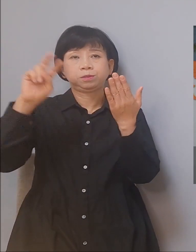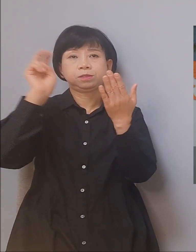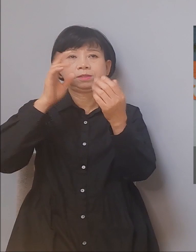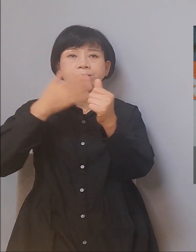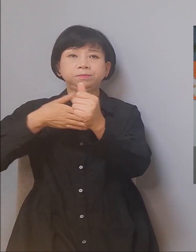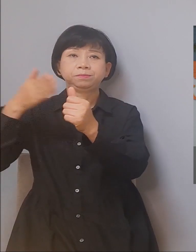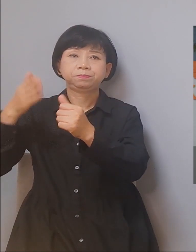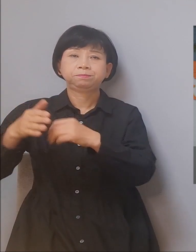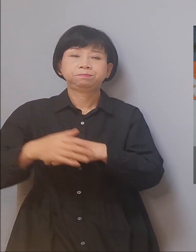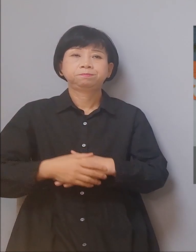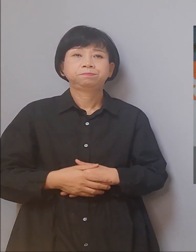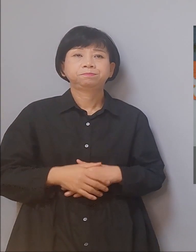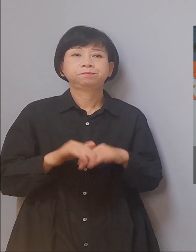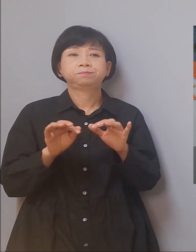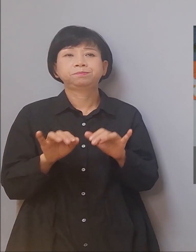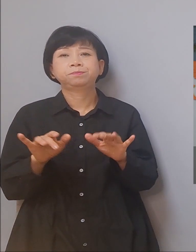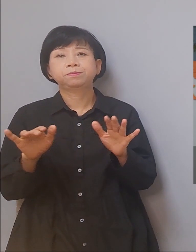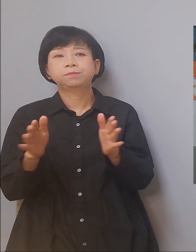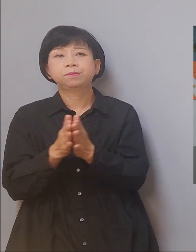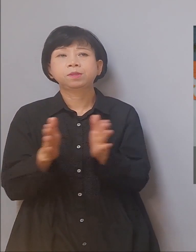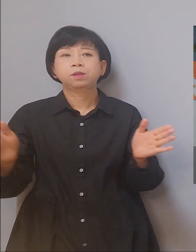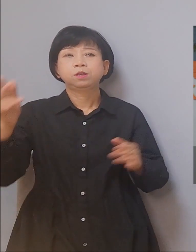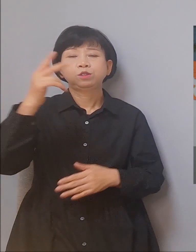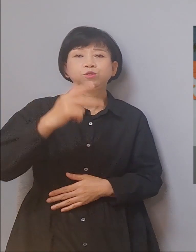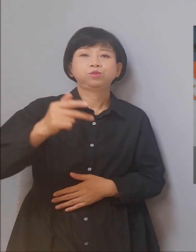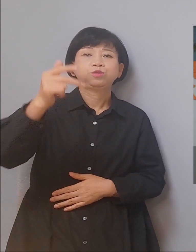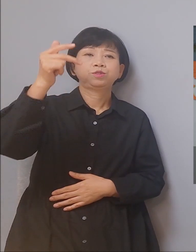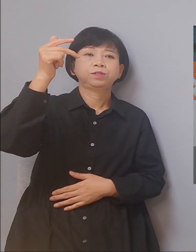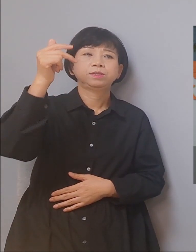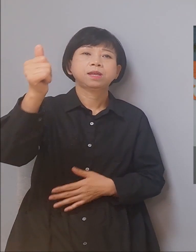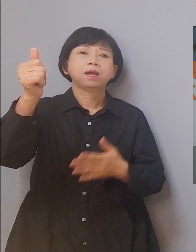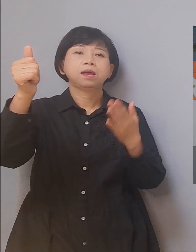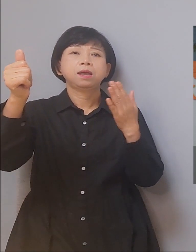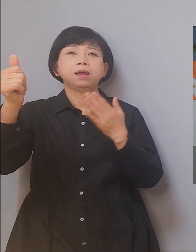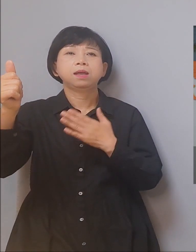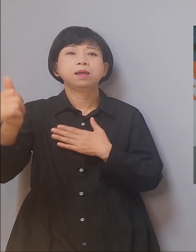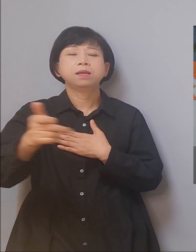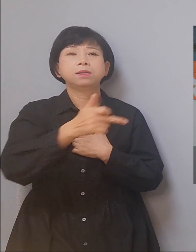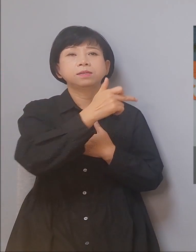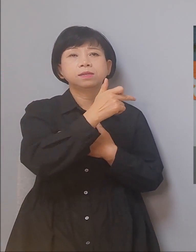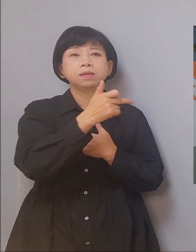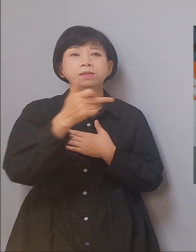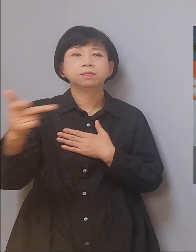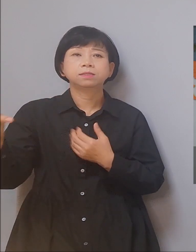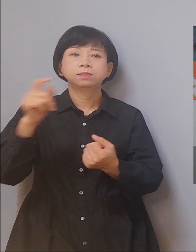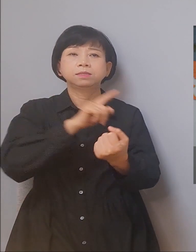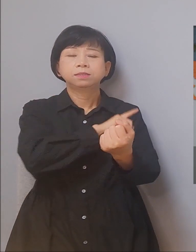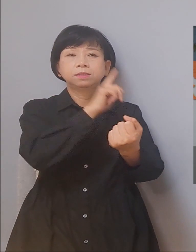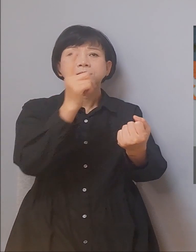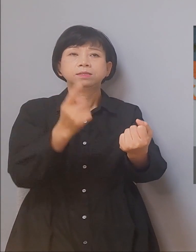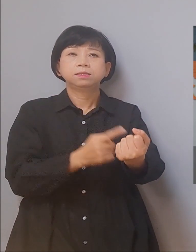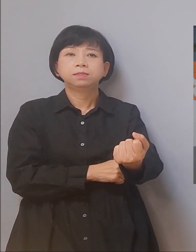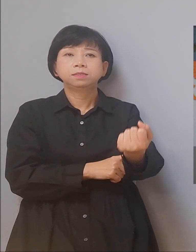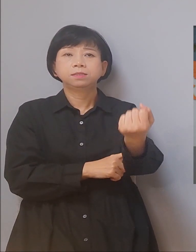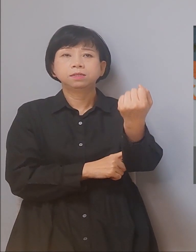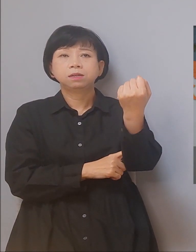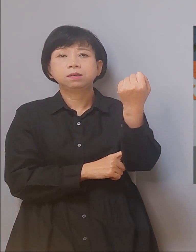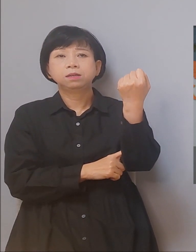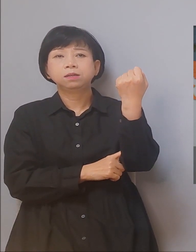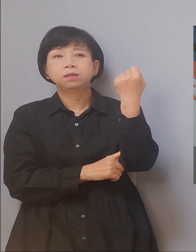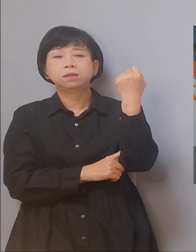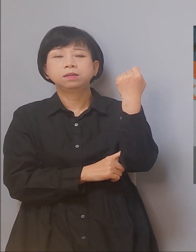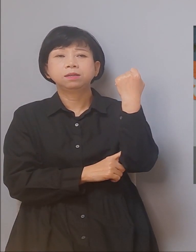오른손 드시고 주님을 찬양할까요? 주는 나의 큰